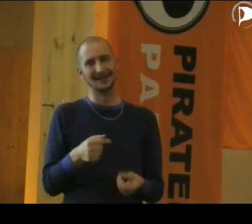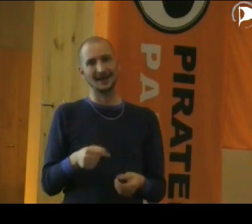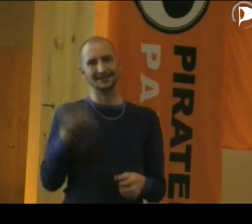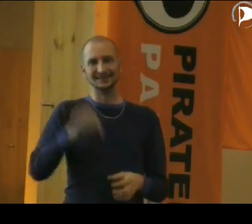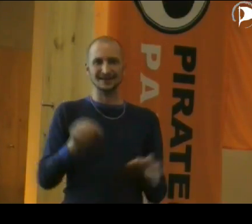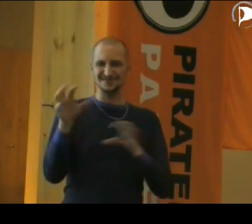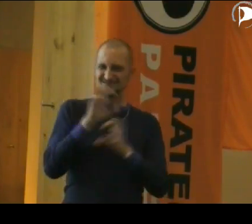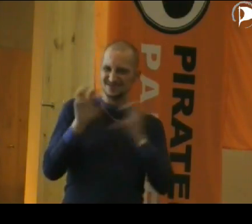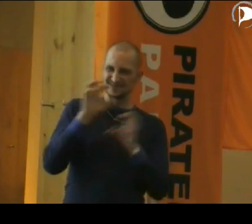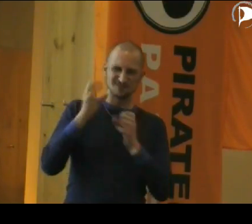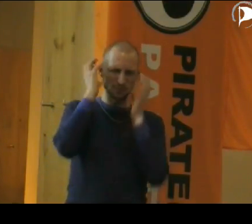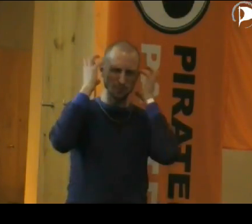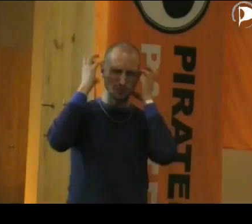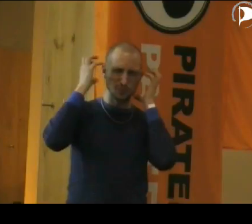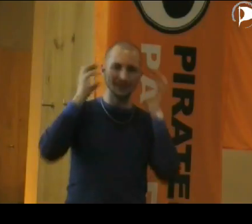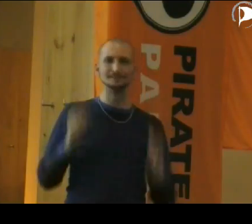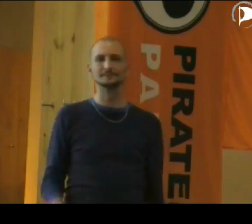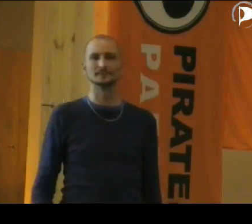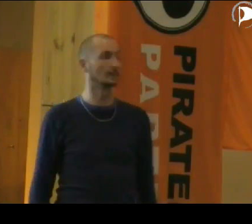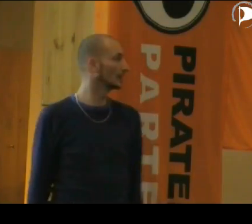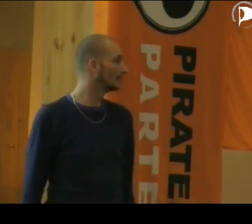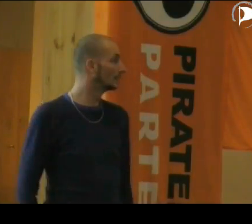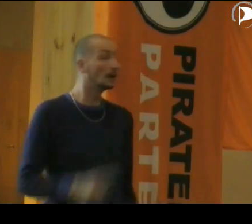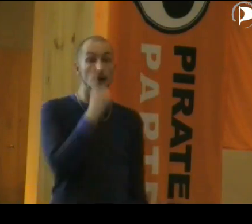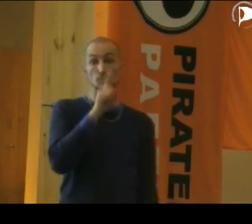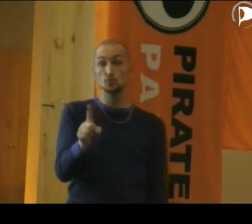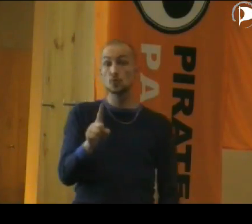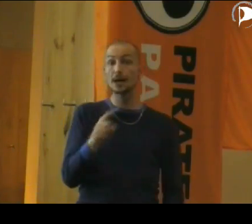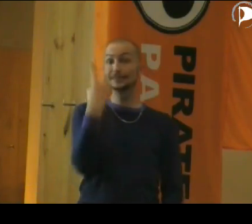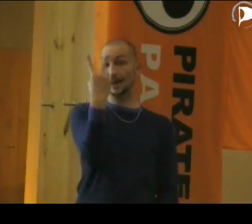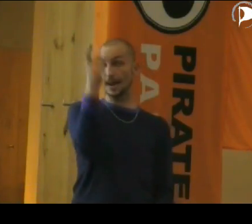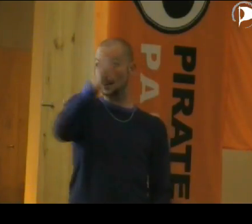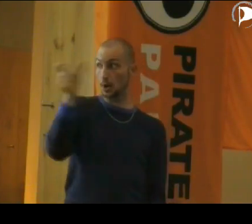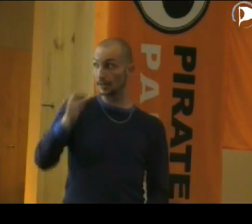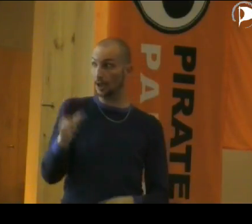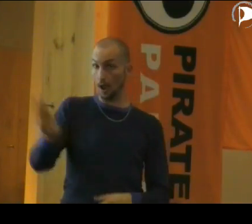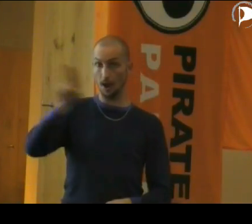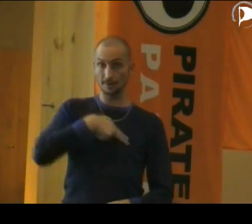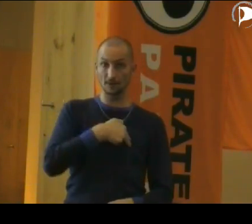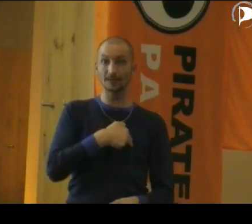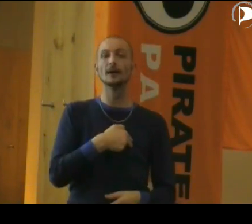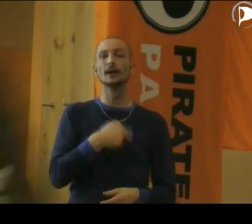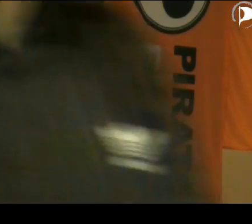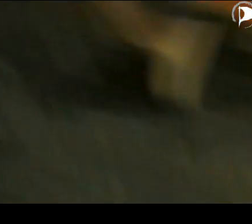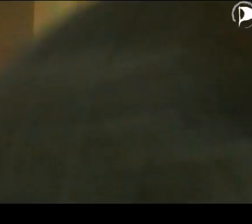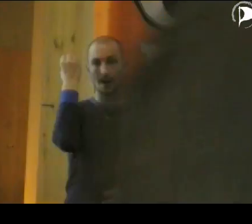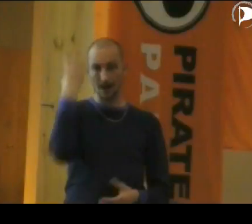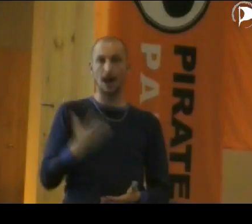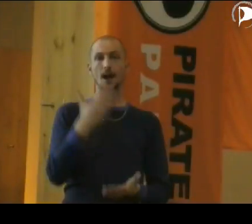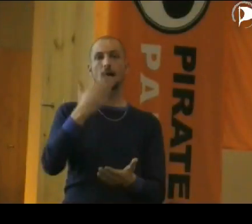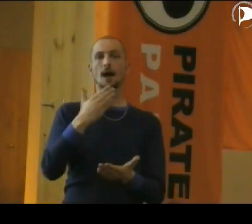gut ich brauche von zwei leuten eine antwort und meine entscheidung endgültig verlassen könnte